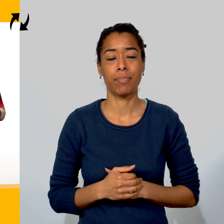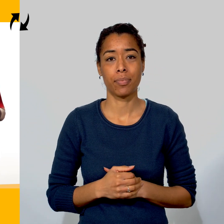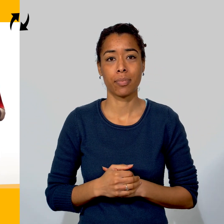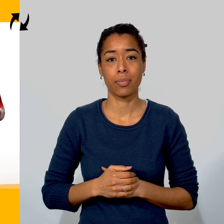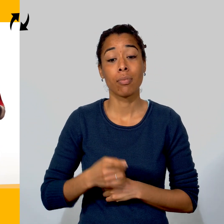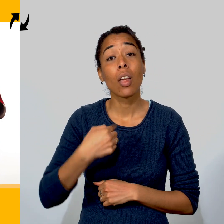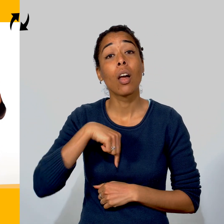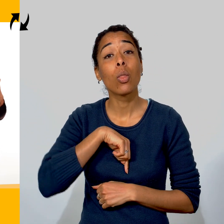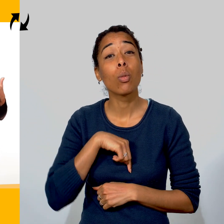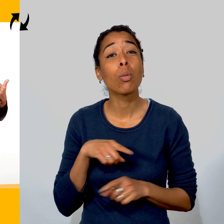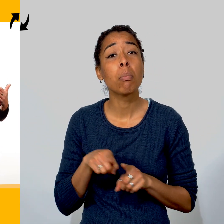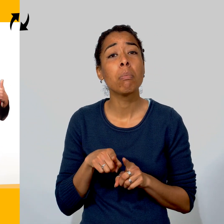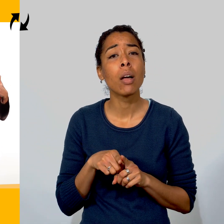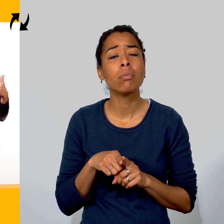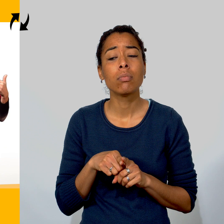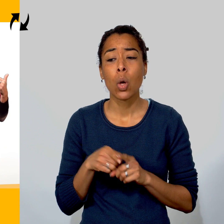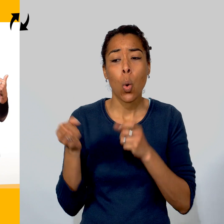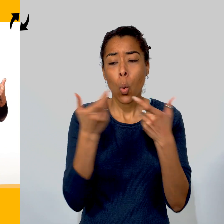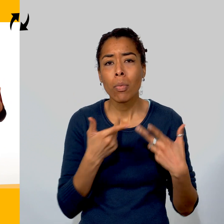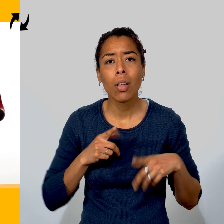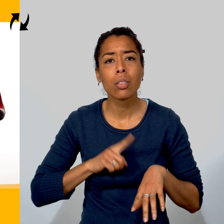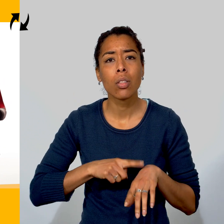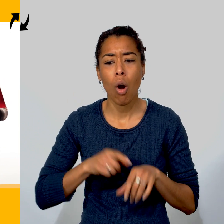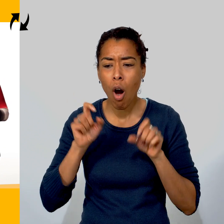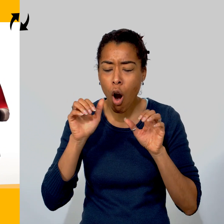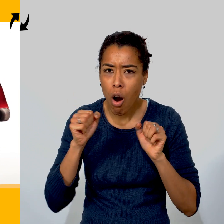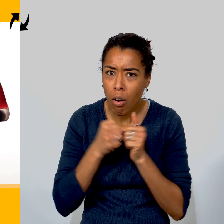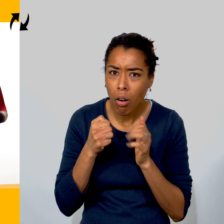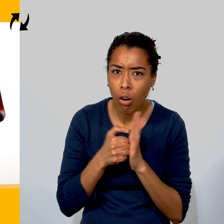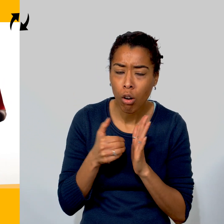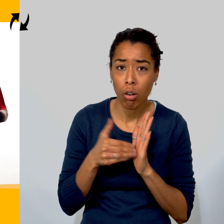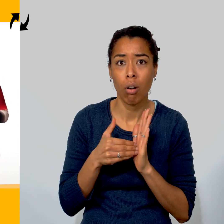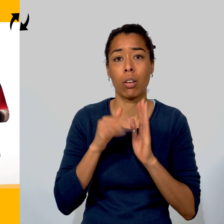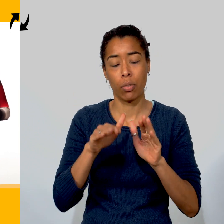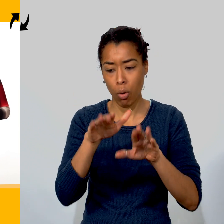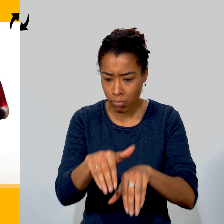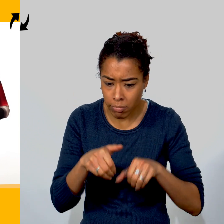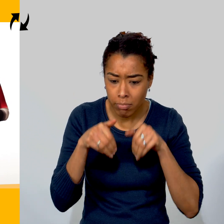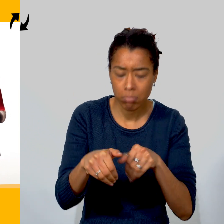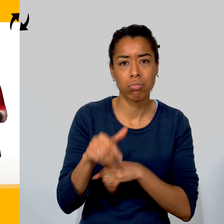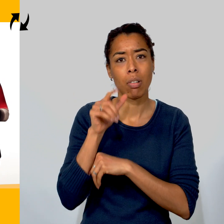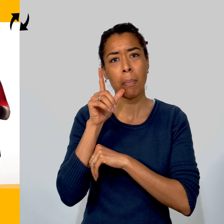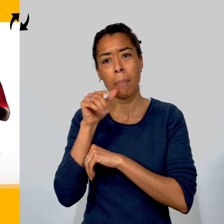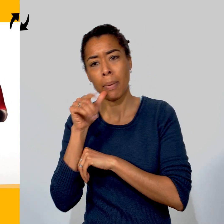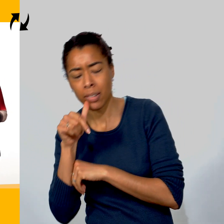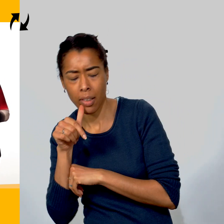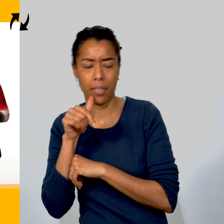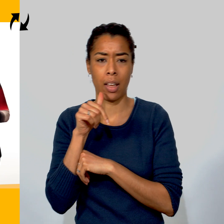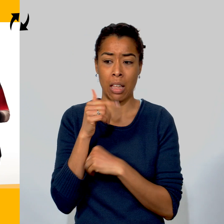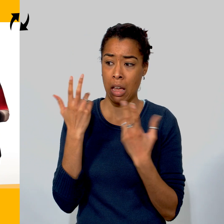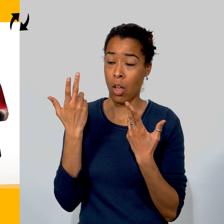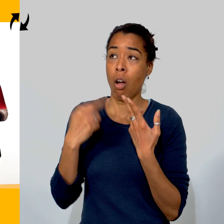nous. Combien de temps allons-nous devoir travailler, persévérer, attendre le temps que Jésus